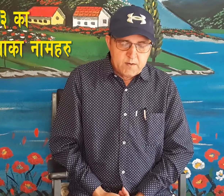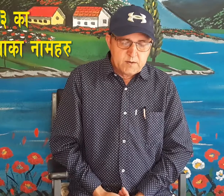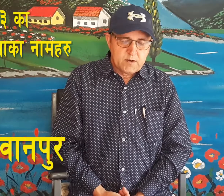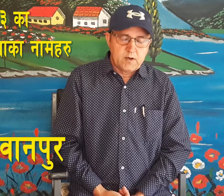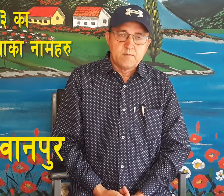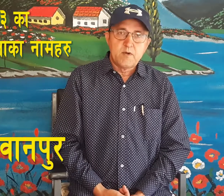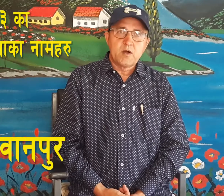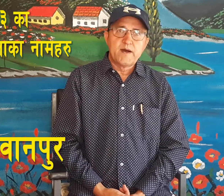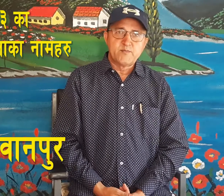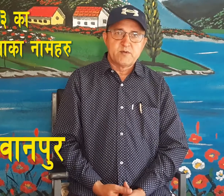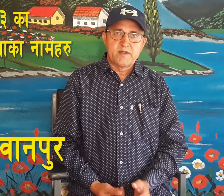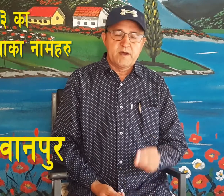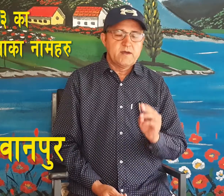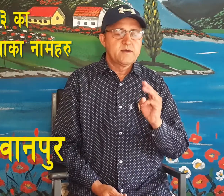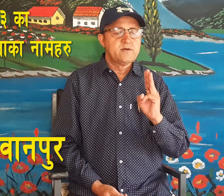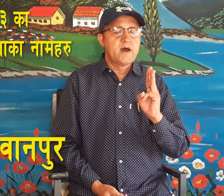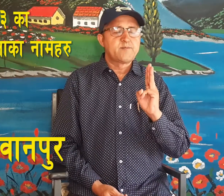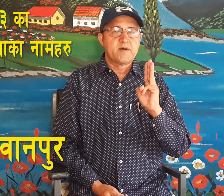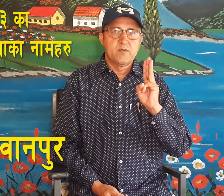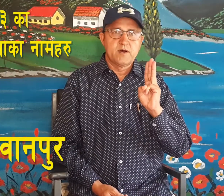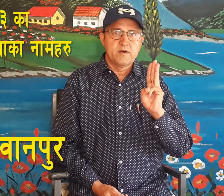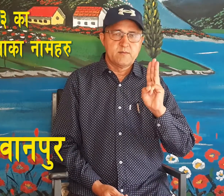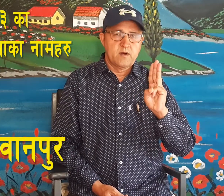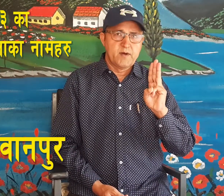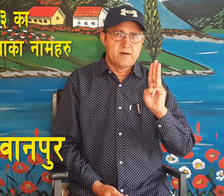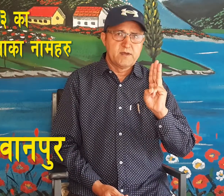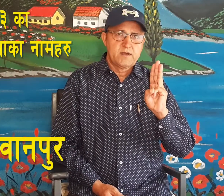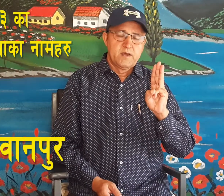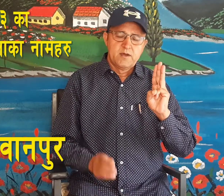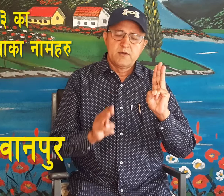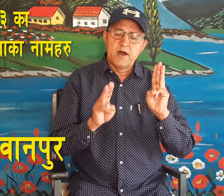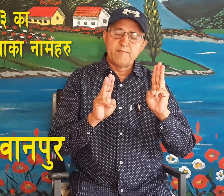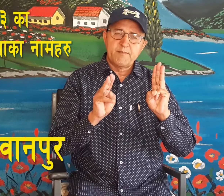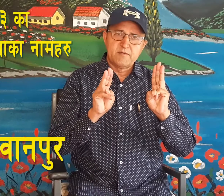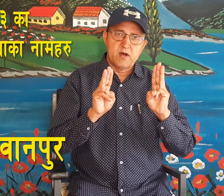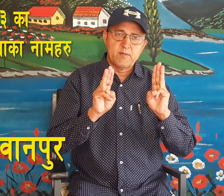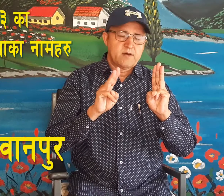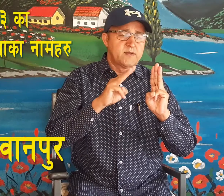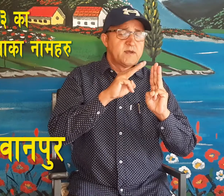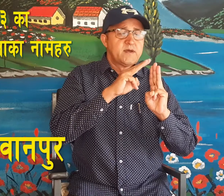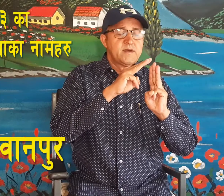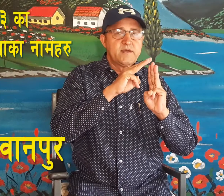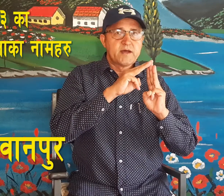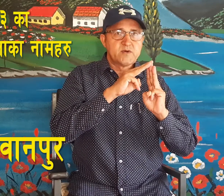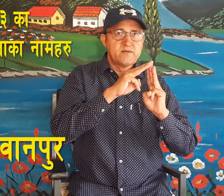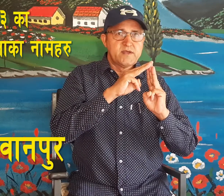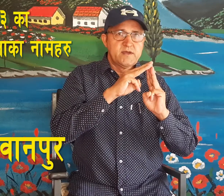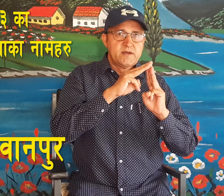र मकवानपुर भन्दा यो हातमा म बनाउने, यो हातमा पनि म बनाउने, यहाँ छाउने